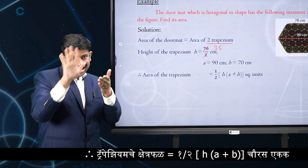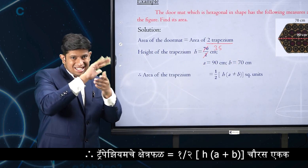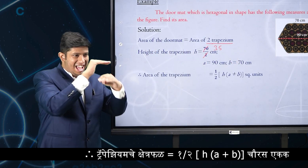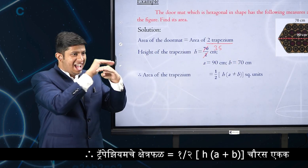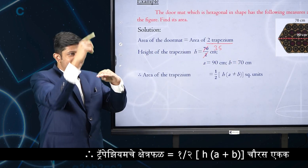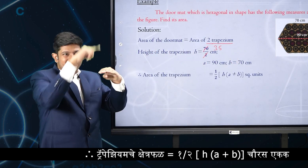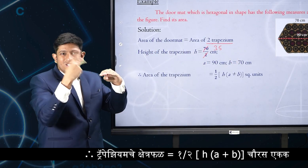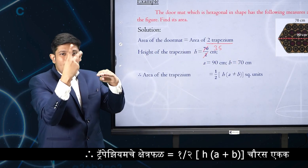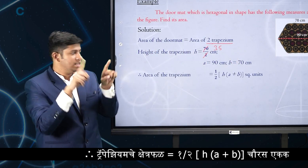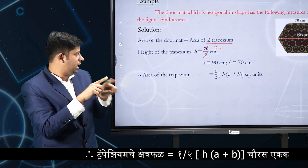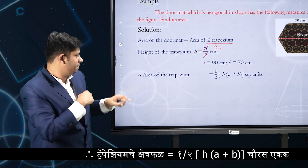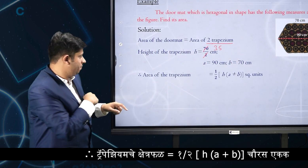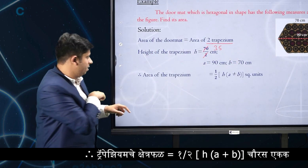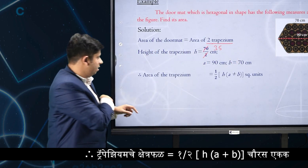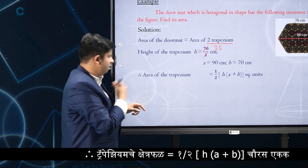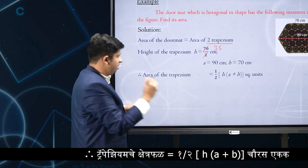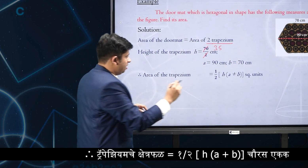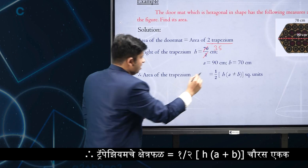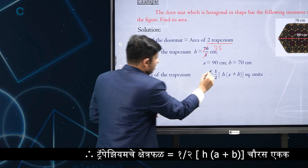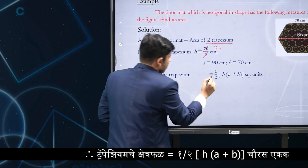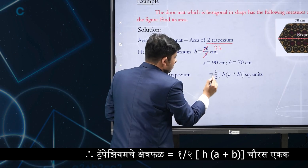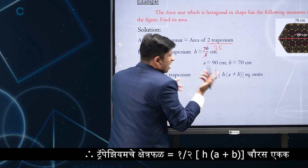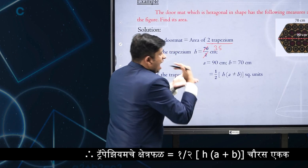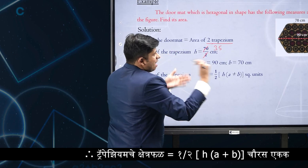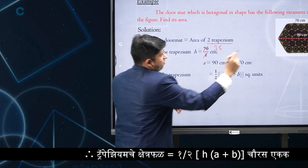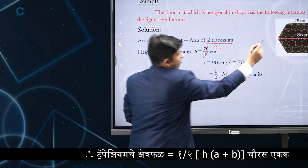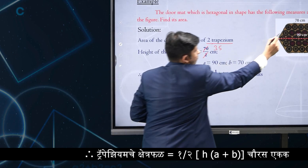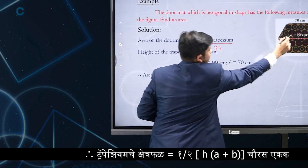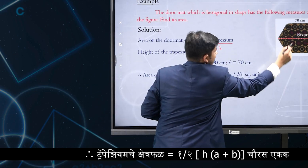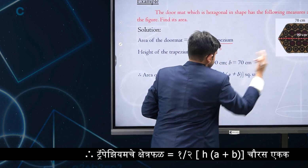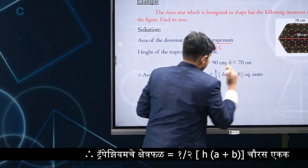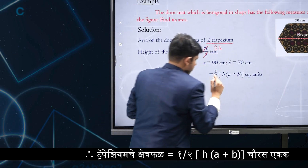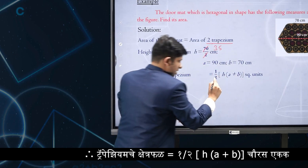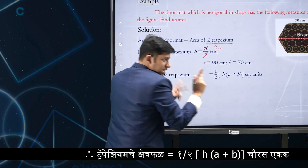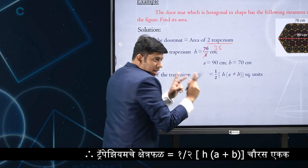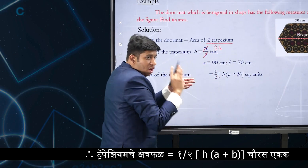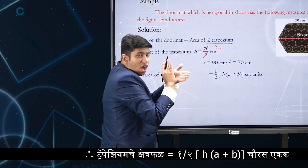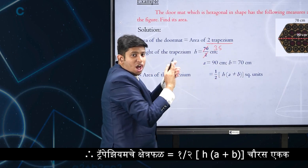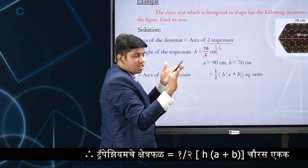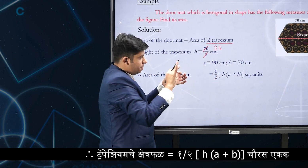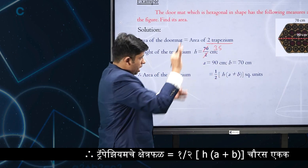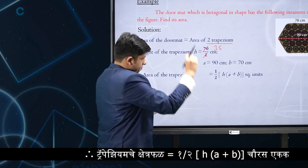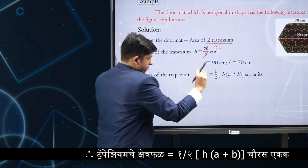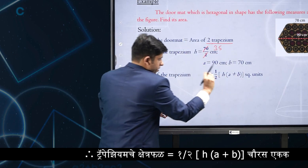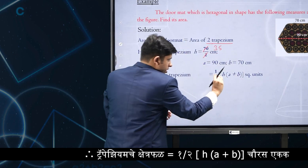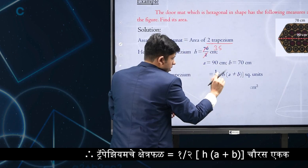Therefore, ट्रेपेझियमचे क्षेत्रफळ इज इक्वल टू 1 by 2 of h into a plus b चौरस 1